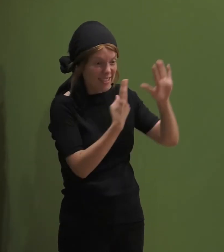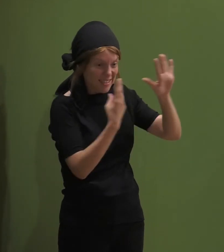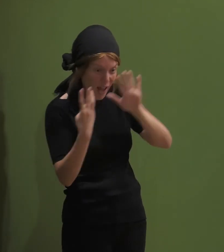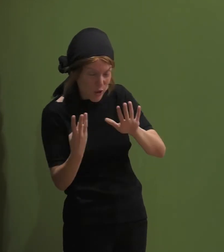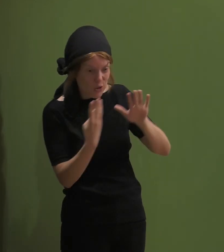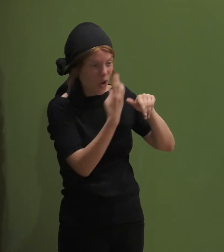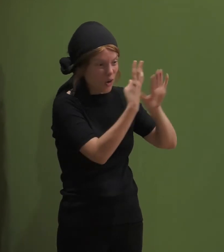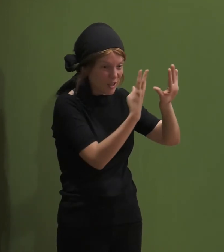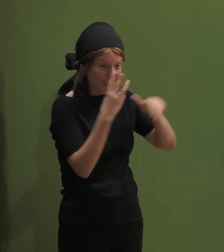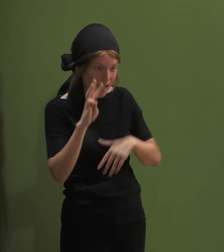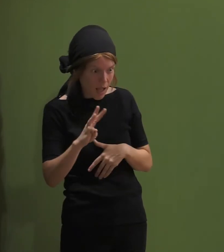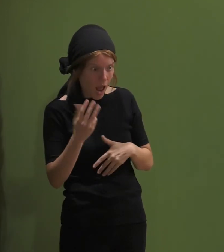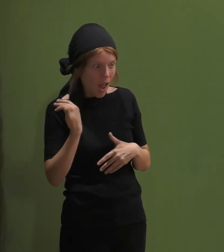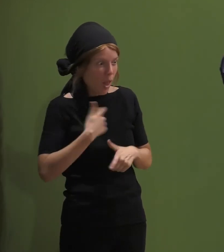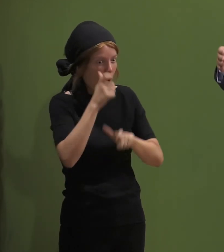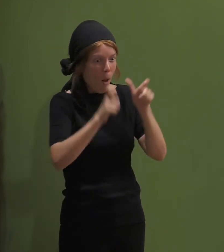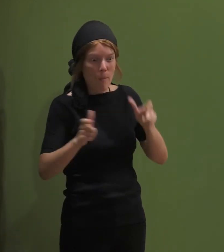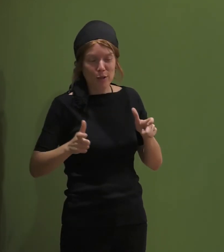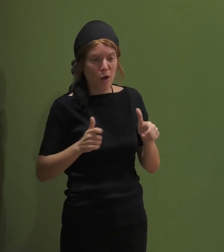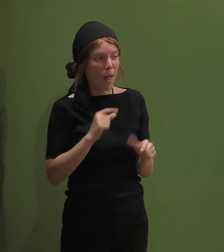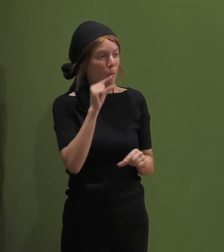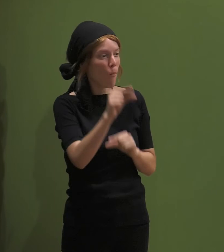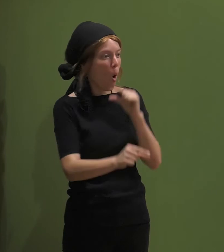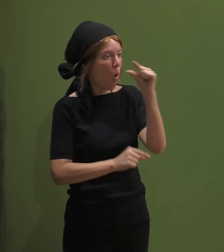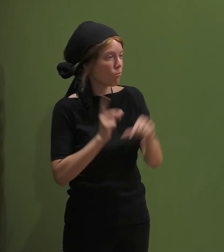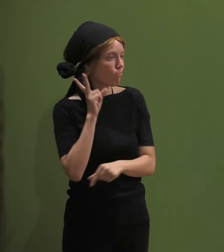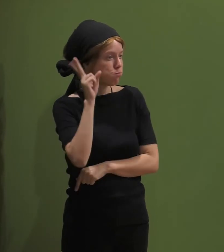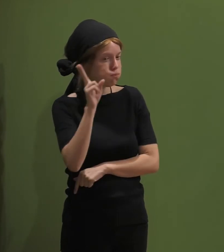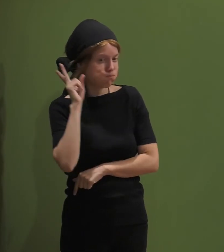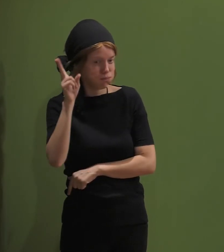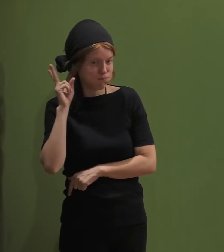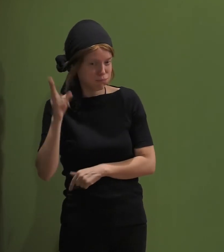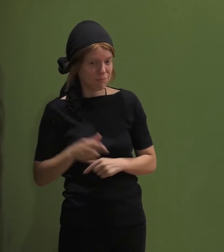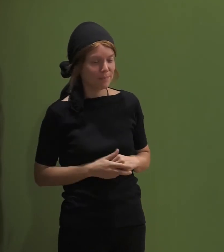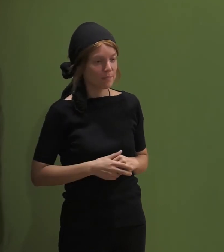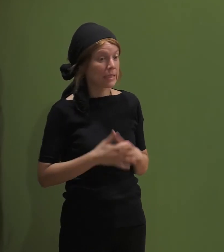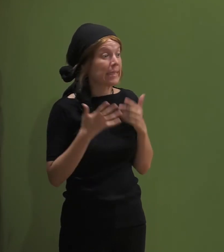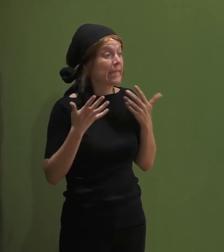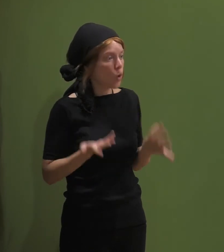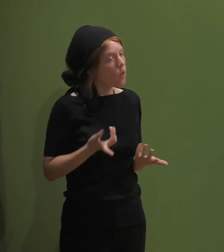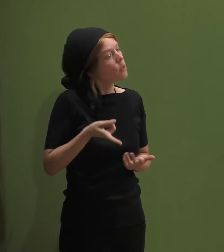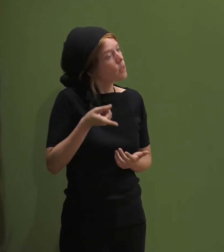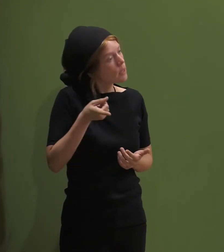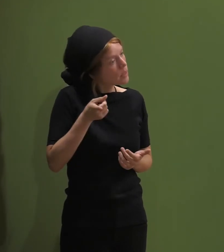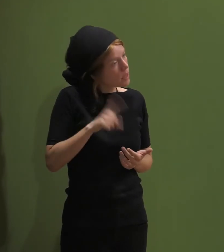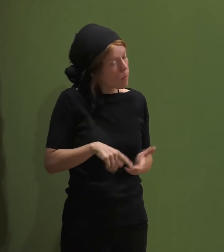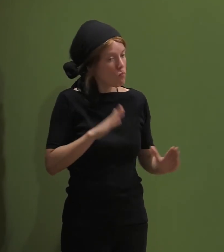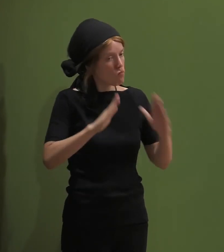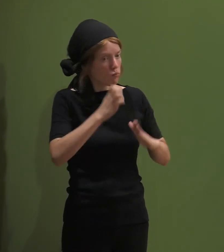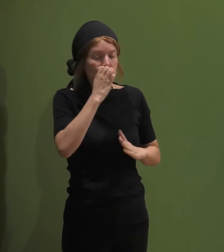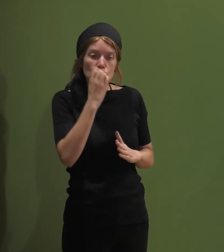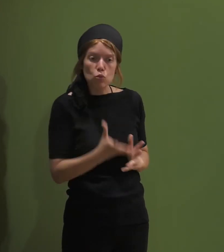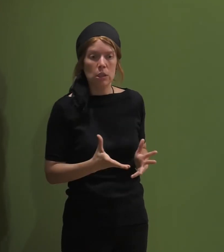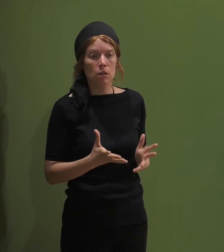78, en el 83, son gente que ahora mismo van a ir alcanzando las edades de jubilación. Por lo que es también un buen momento